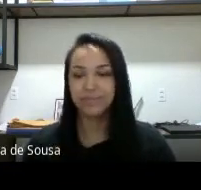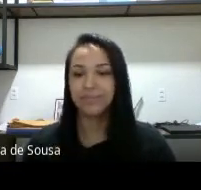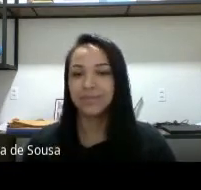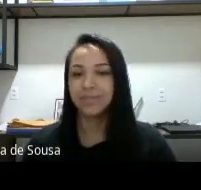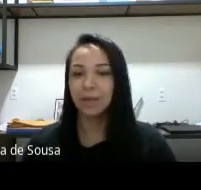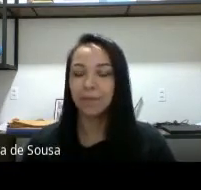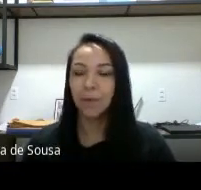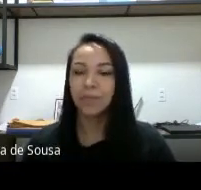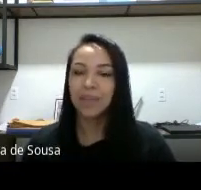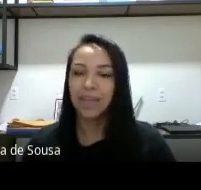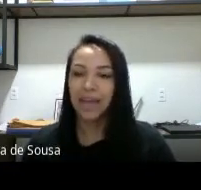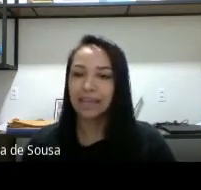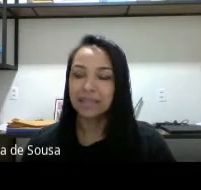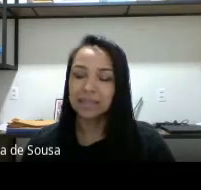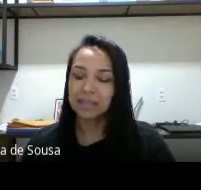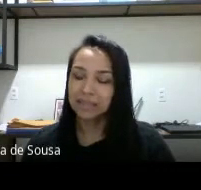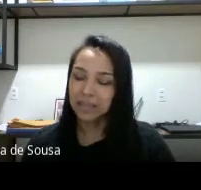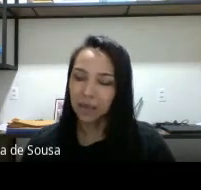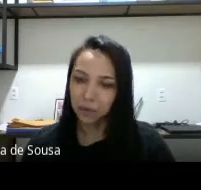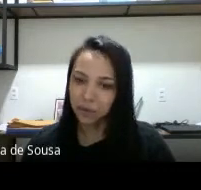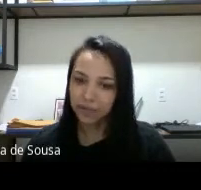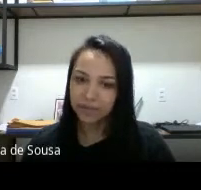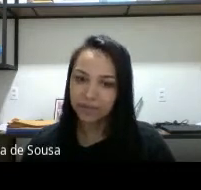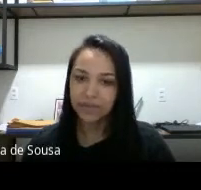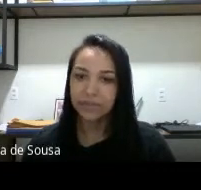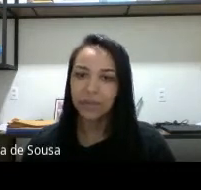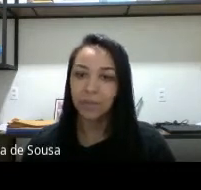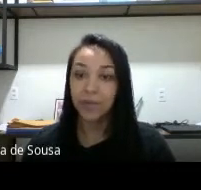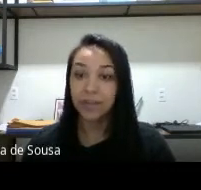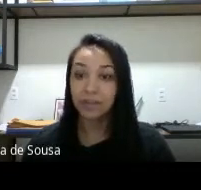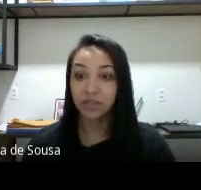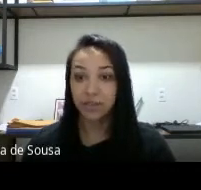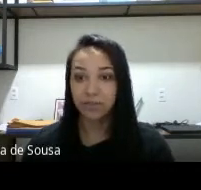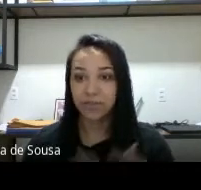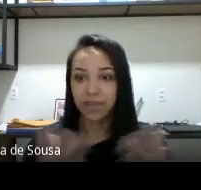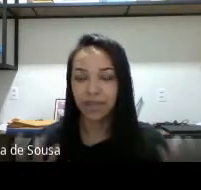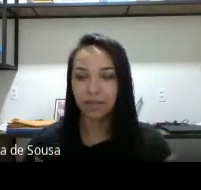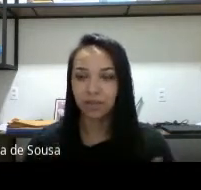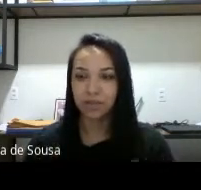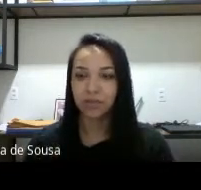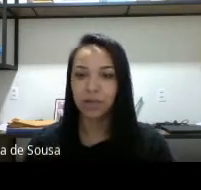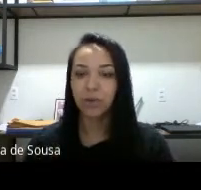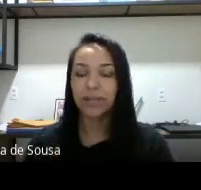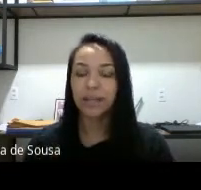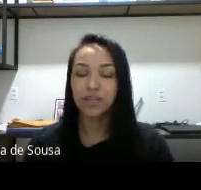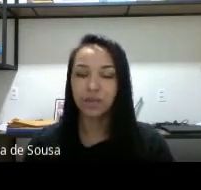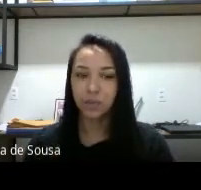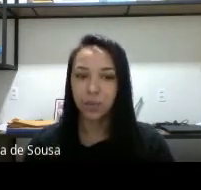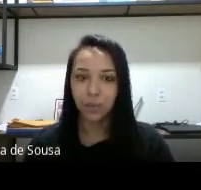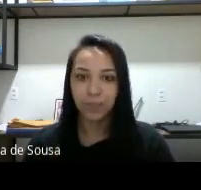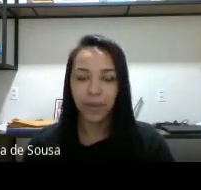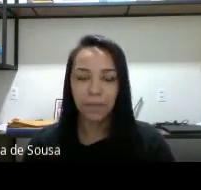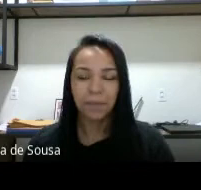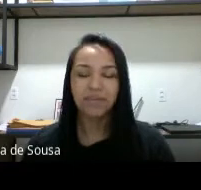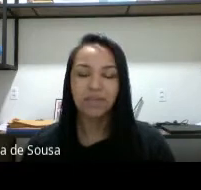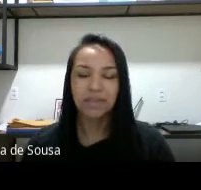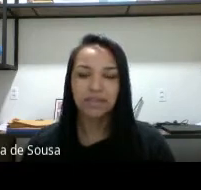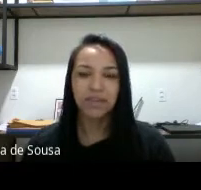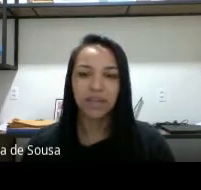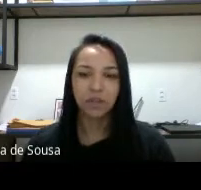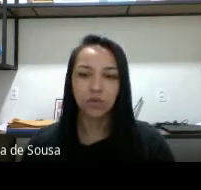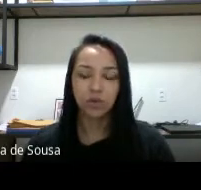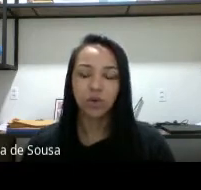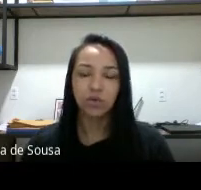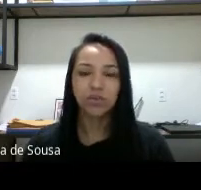1, tá bom? Ela tem 60 horas, tá bom? E nós estamos aqui no vídeo da unidade 1, para